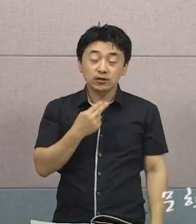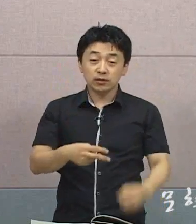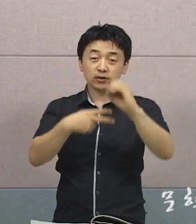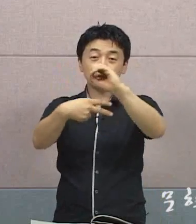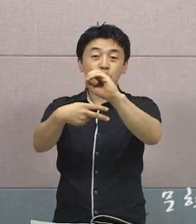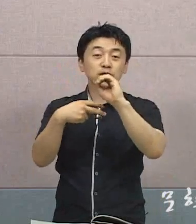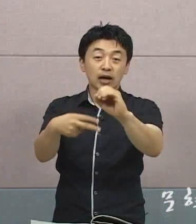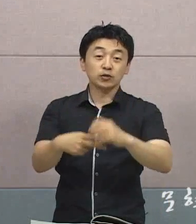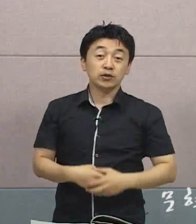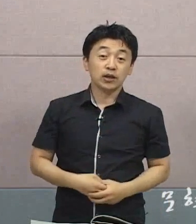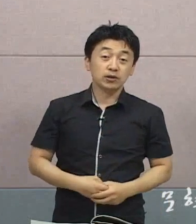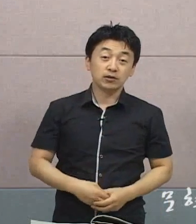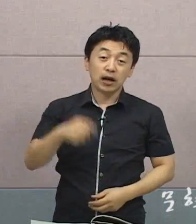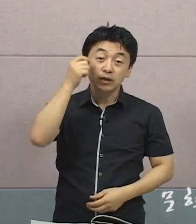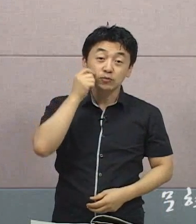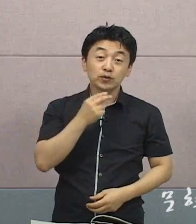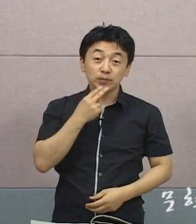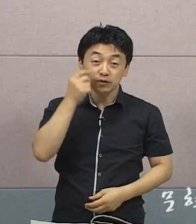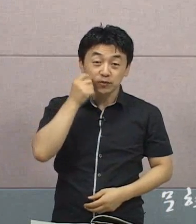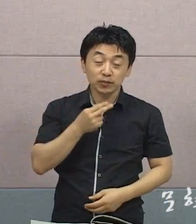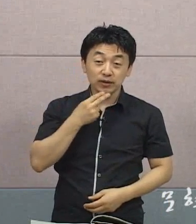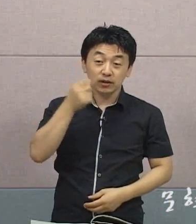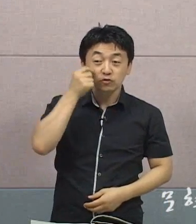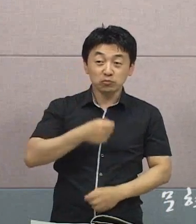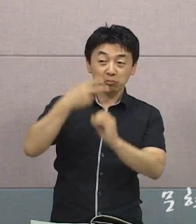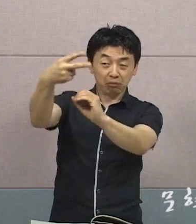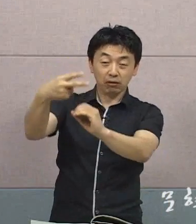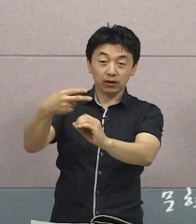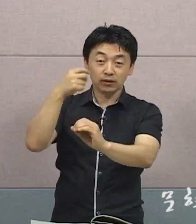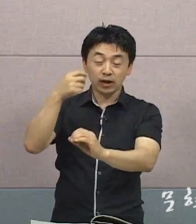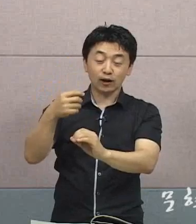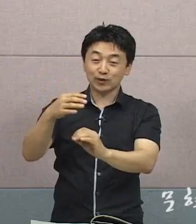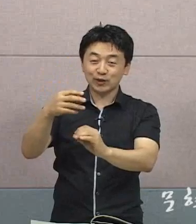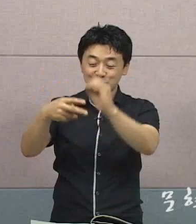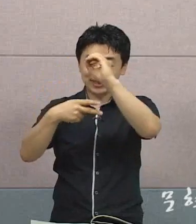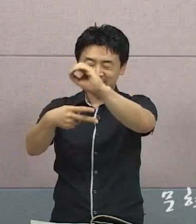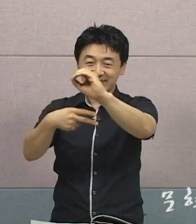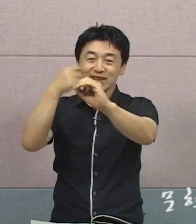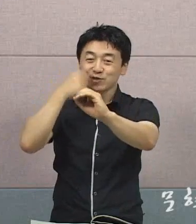단어인데요. 이거를 조금 더 강조해서 사용을 한 거예요. 아까 눈물 없다, 눈물 없던데 눈물 없어. 이거 죄송합니다. 눈물